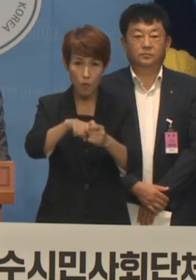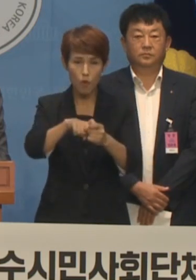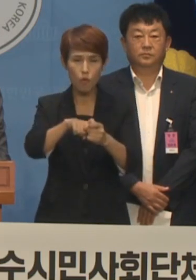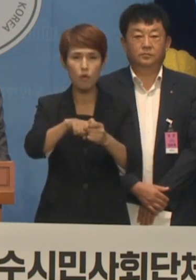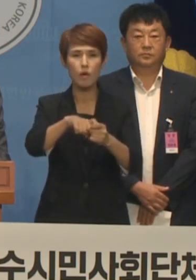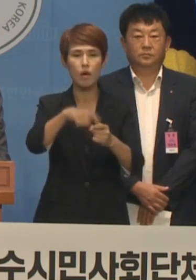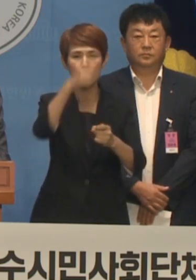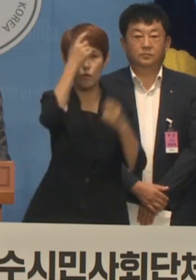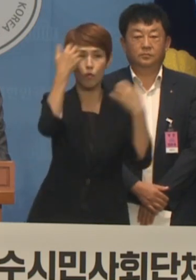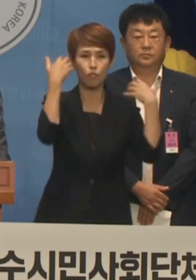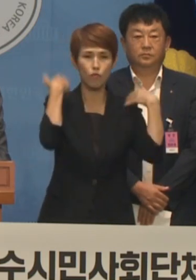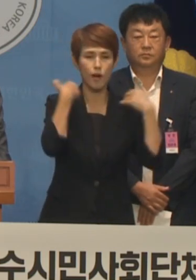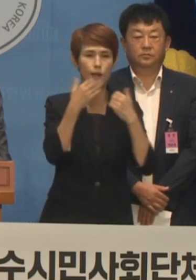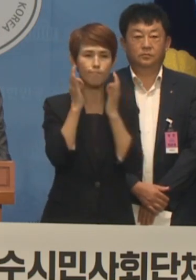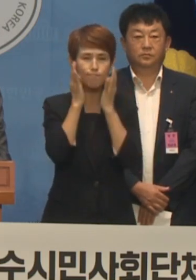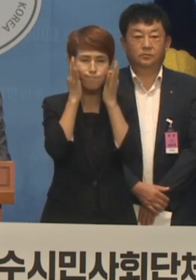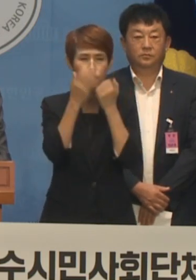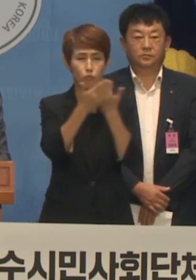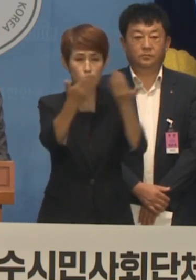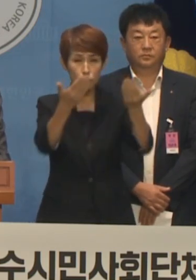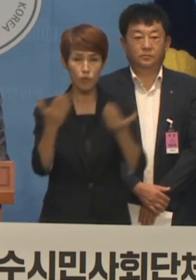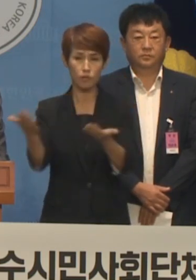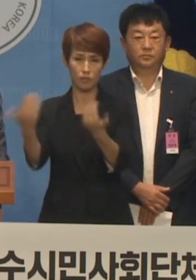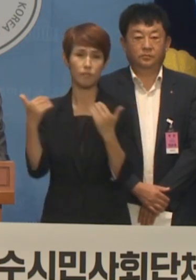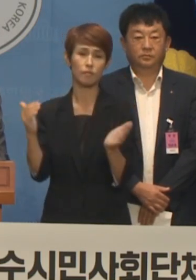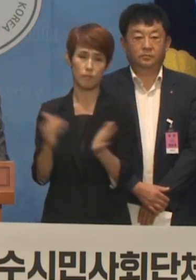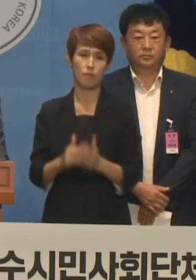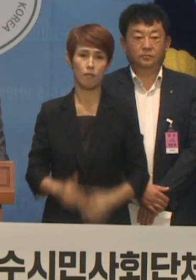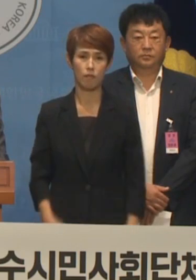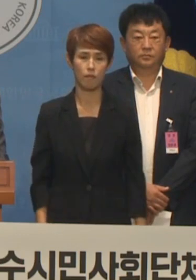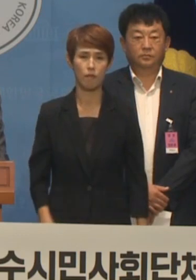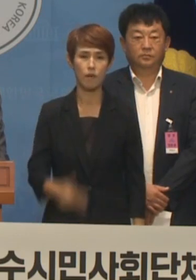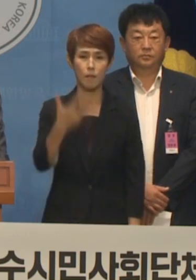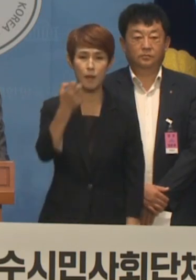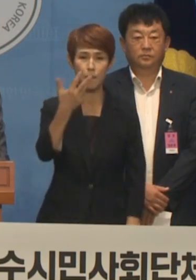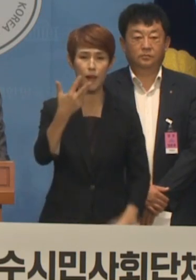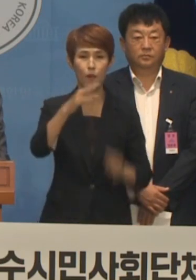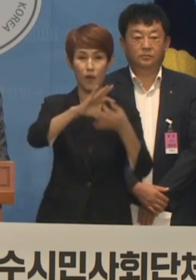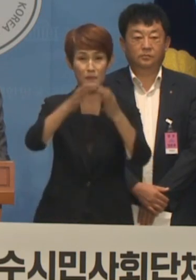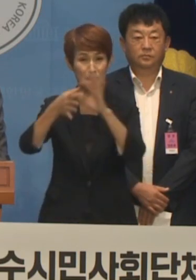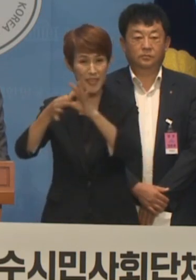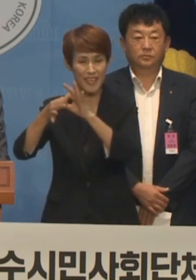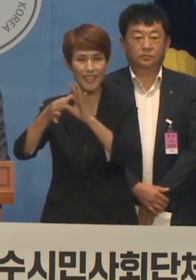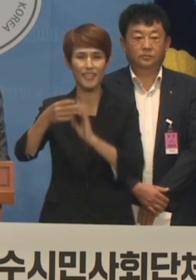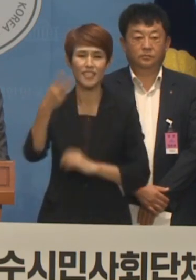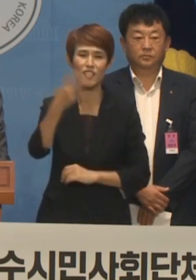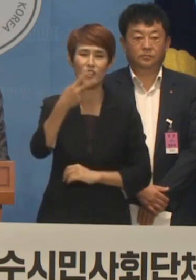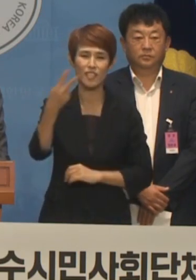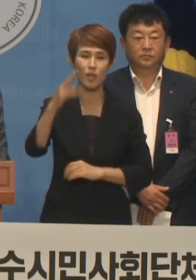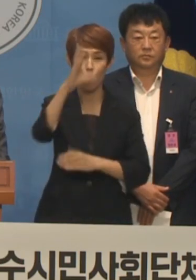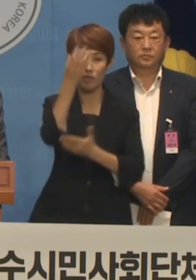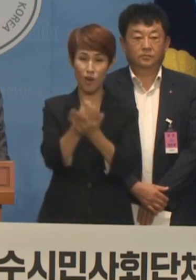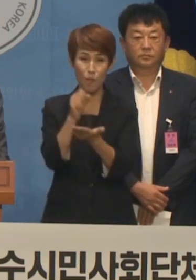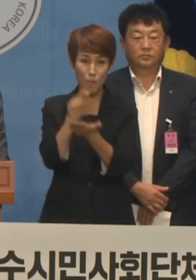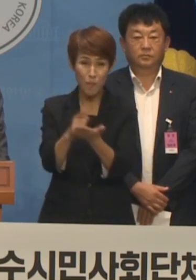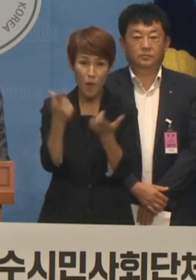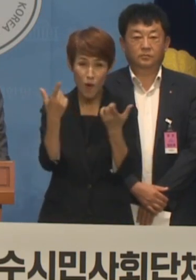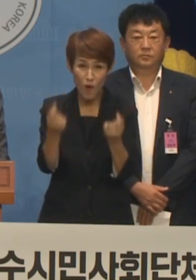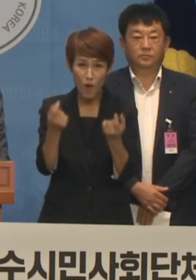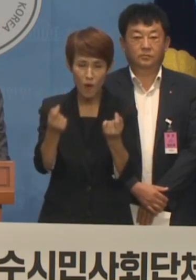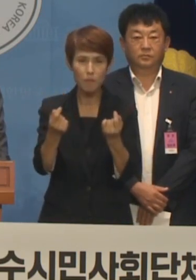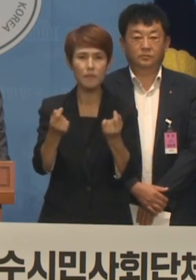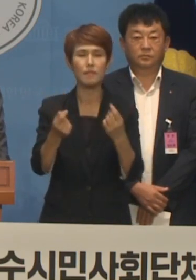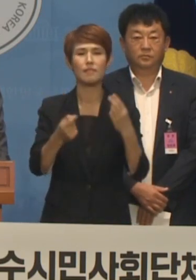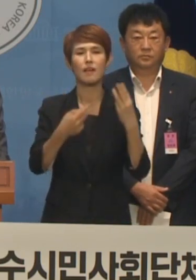정부가 총력을 기울여 유치하고 개최한 행사였습니다. 88 서울올림픽, 2002 월드컵에 이은 세계 3대